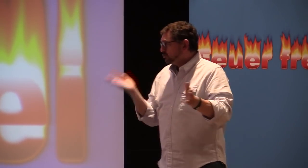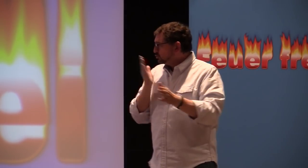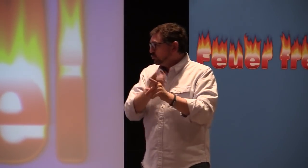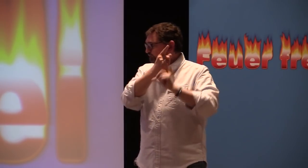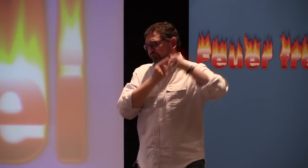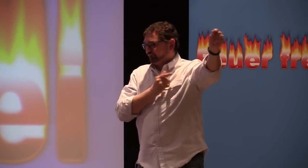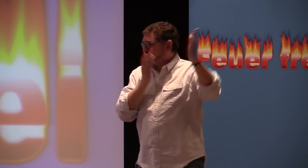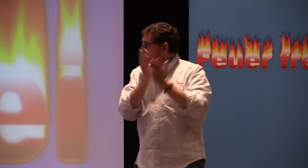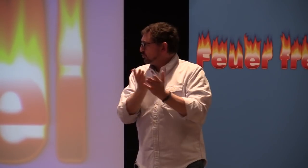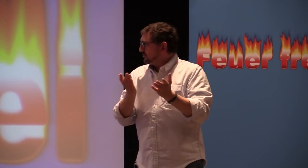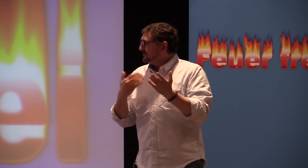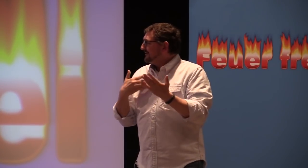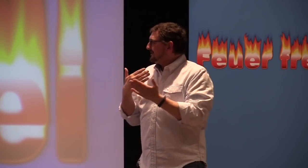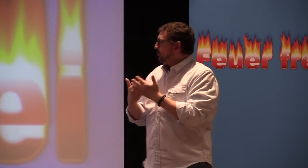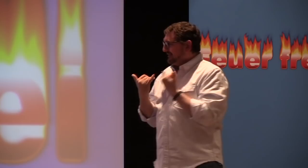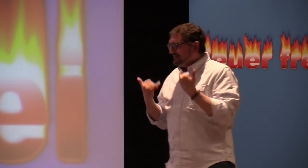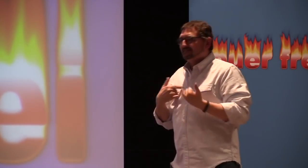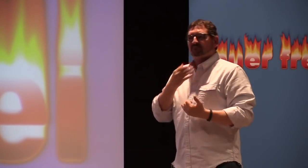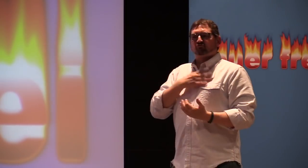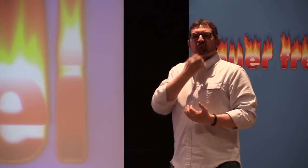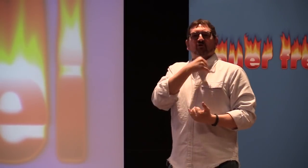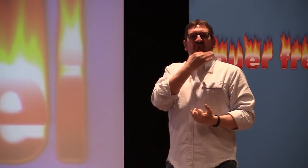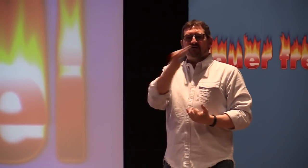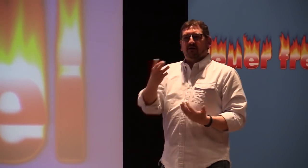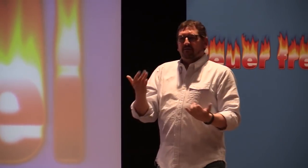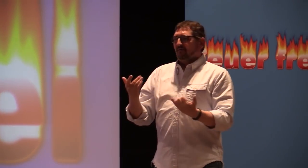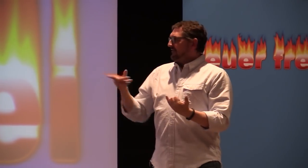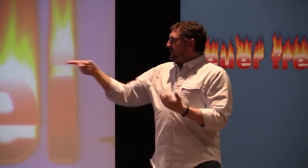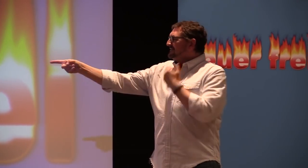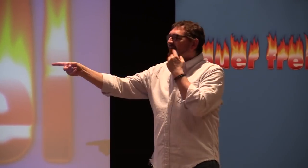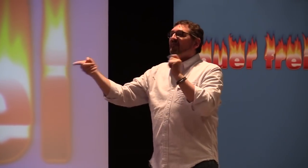Und die verpassen dann vielleicht einfach diesen technischen Zug, auf den die aufspringen müssen jetzt.